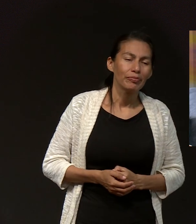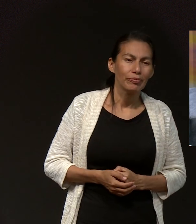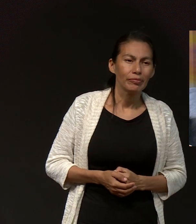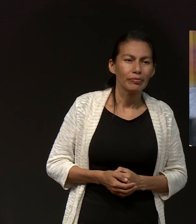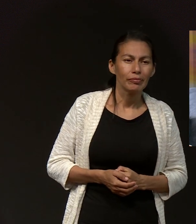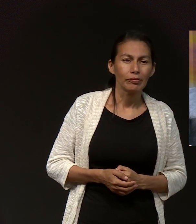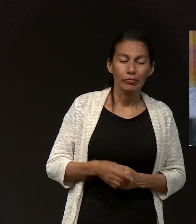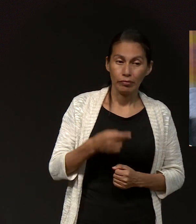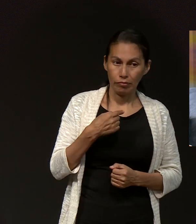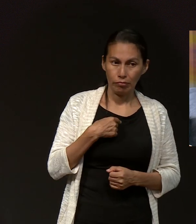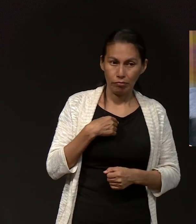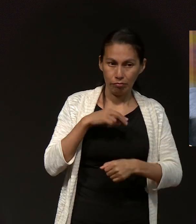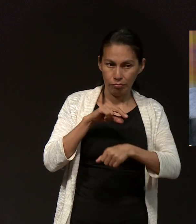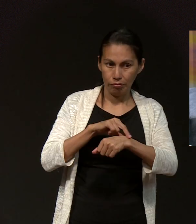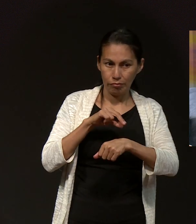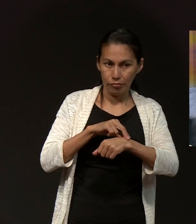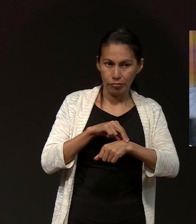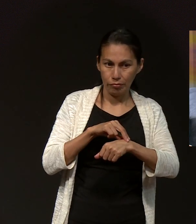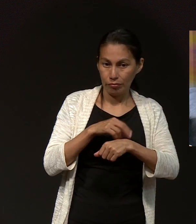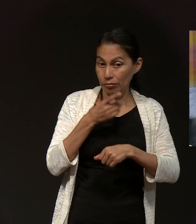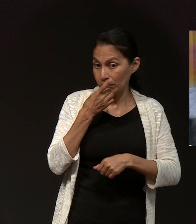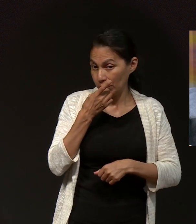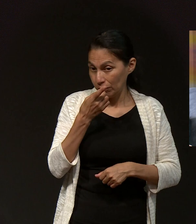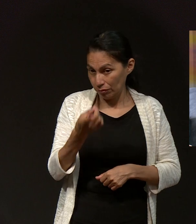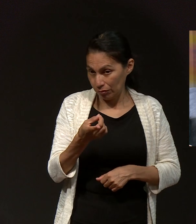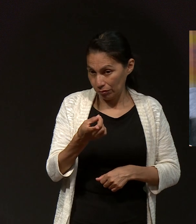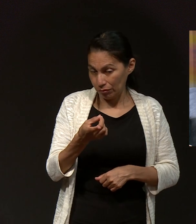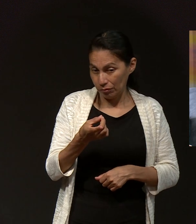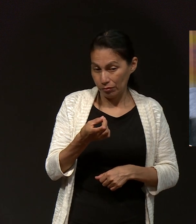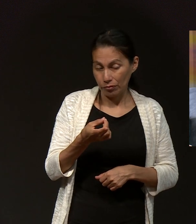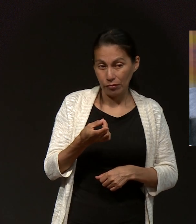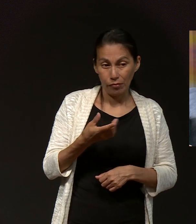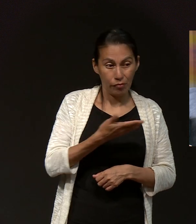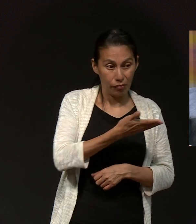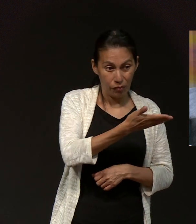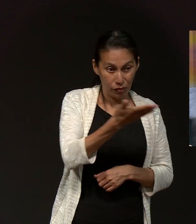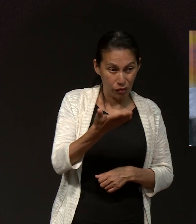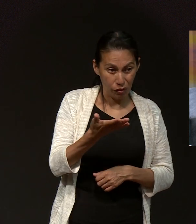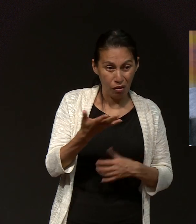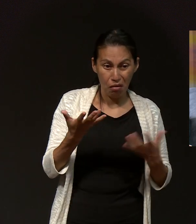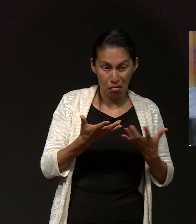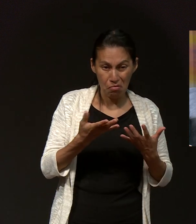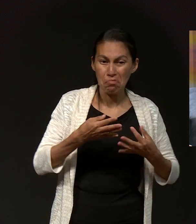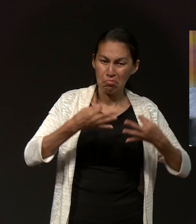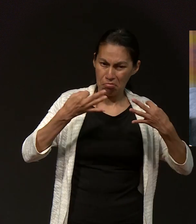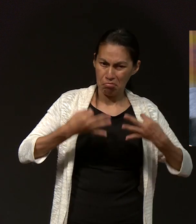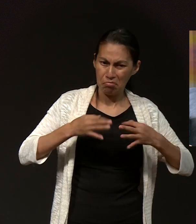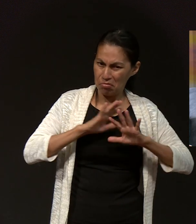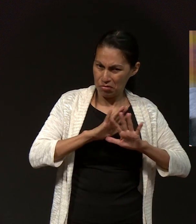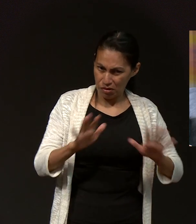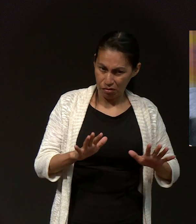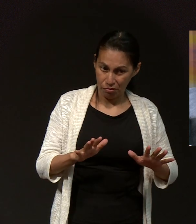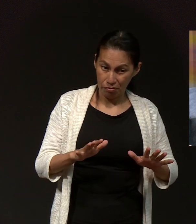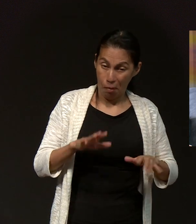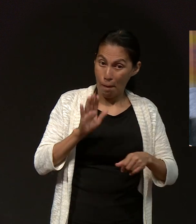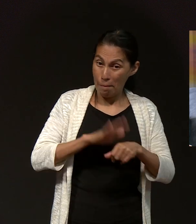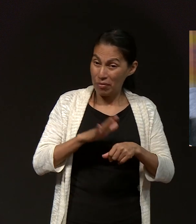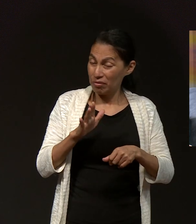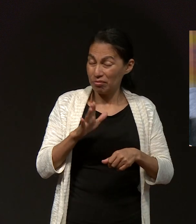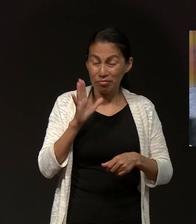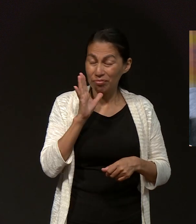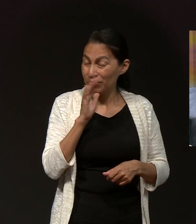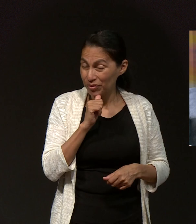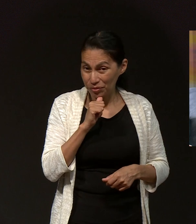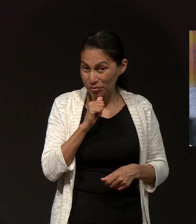su situación por su edad y todo esto. Como médico, te puedo decir que hemos hecho todo lo que sabemos y todo lo que tenemos a nuestro alcance.